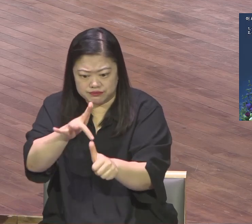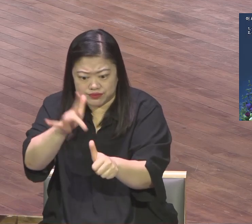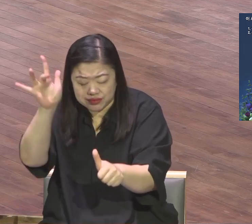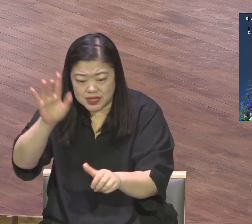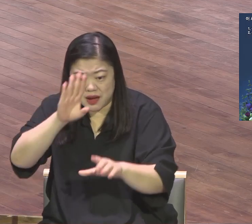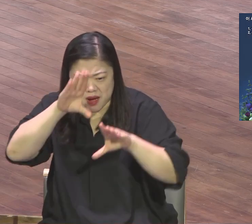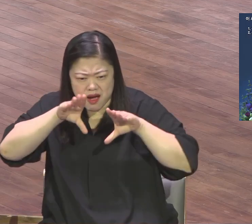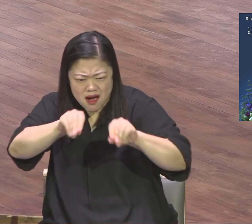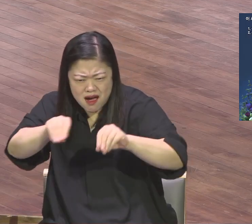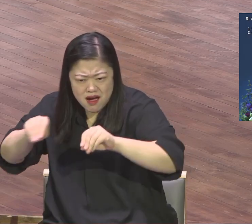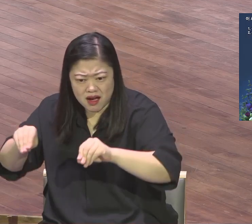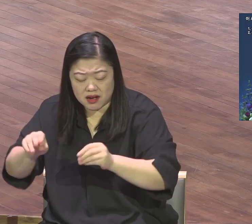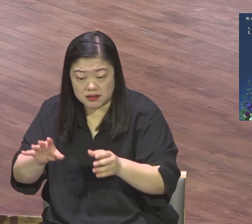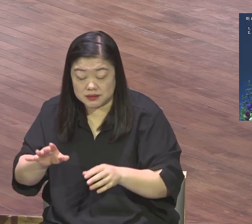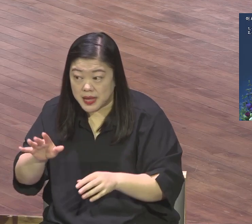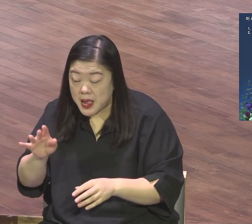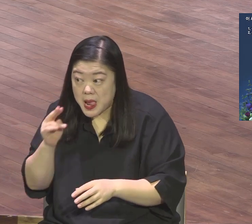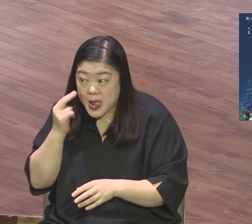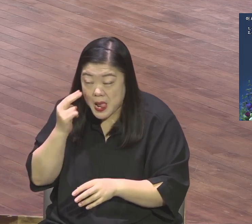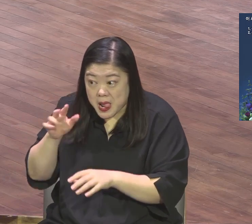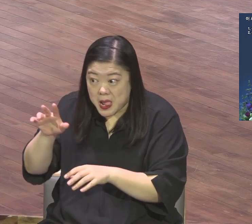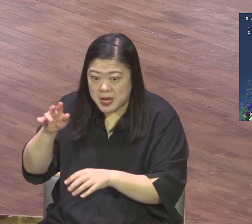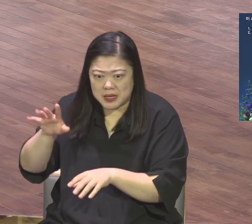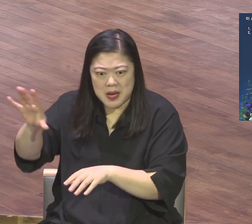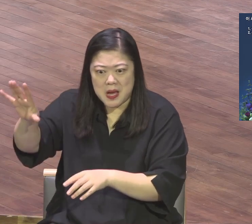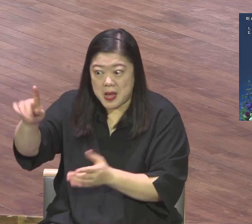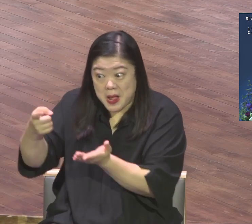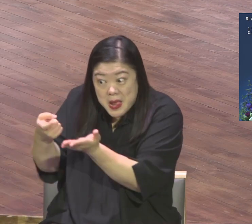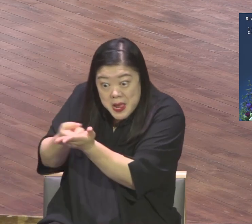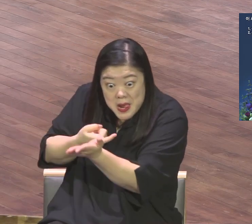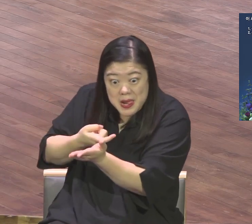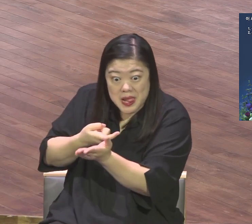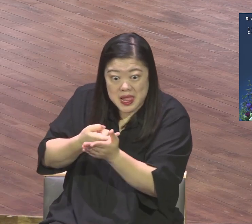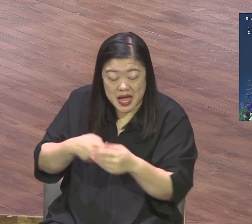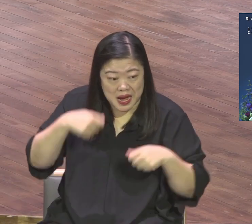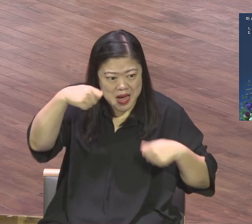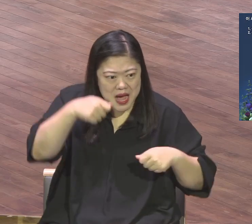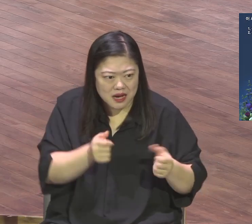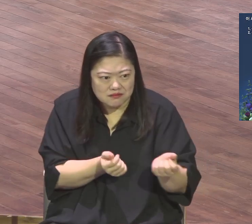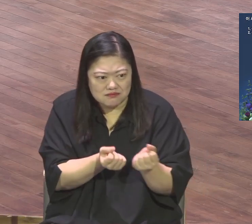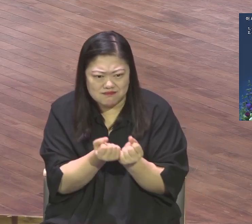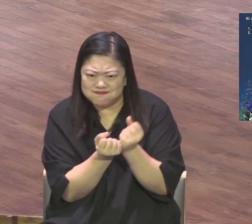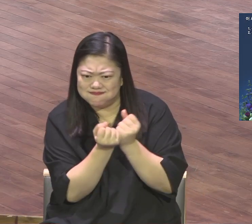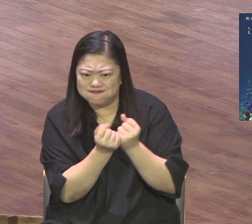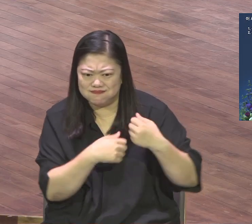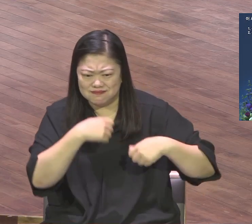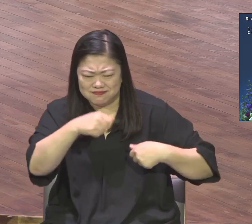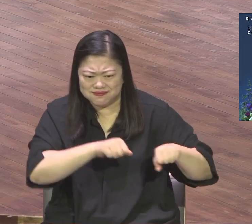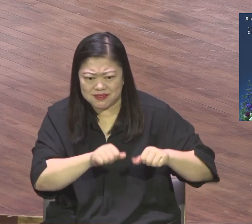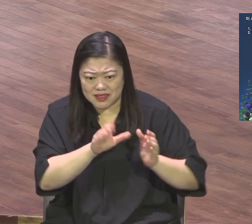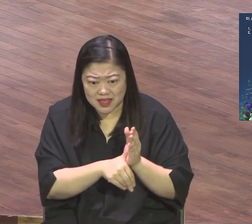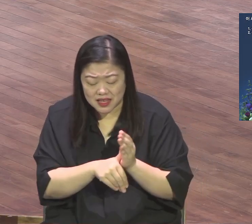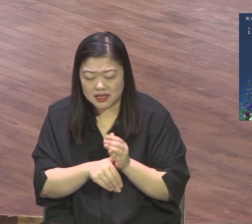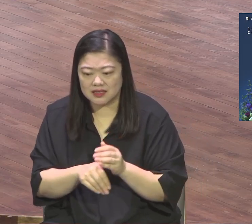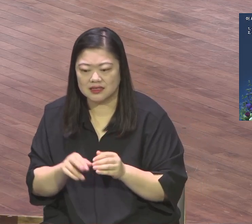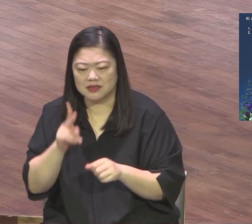책을 모아 와가지고 이 바울의 이 사역을 보면서 다 책 모아가지고 모든 사람의 불을